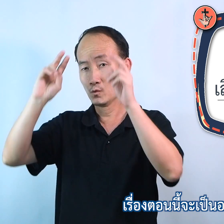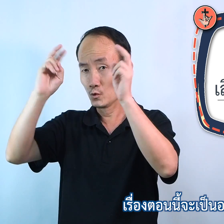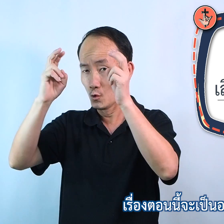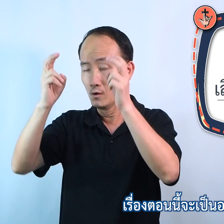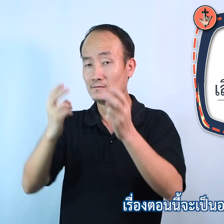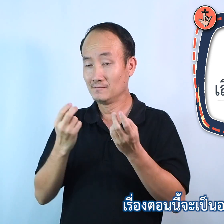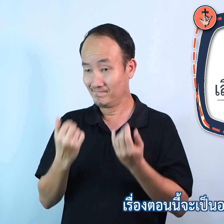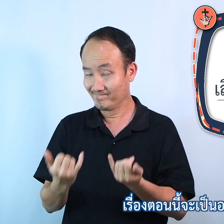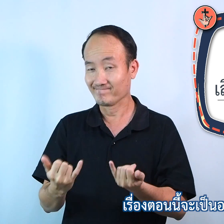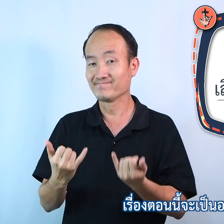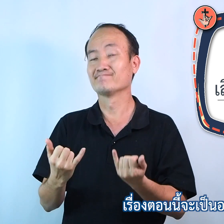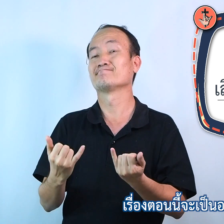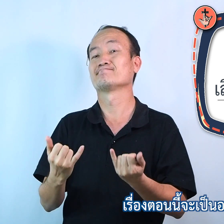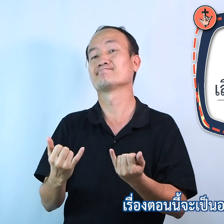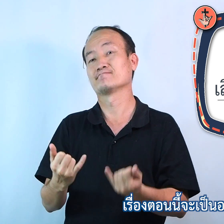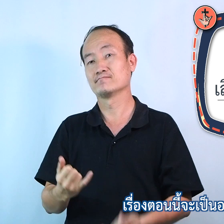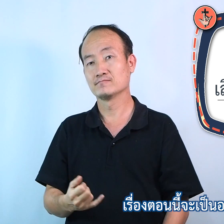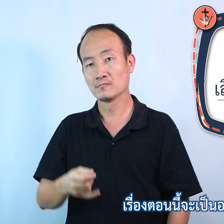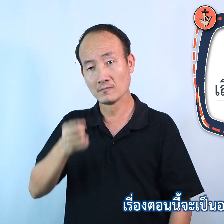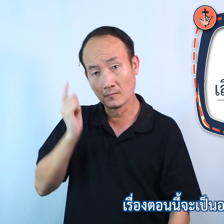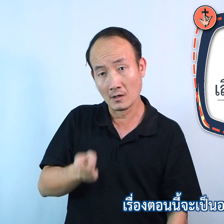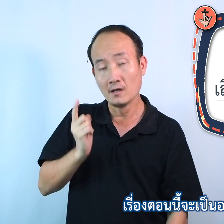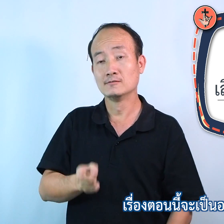เรื่องตอนนี้จะเป็นอย่างไ